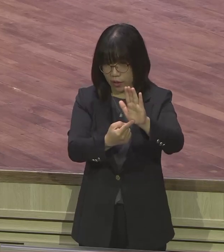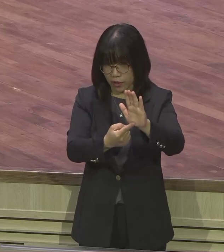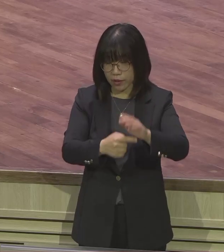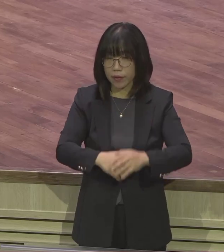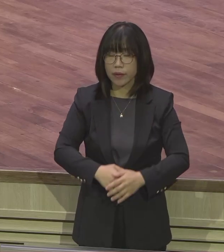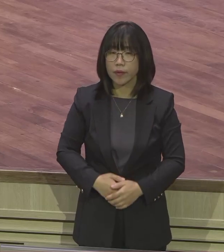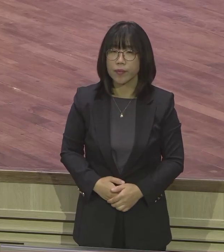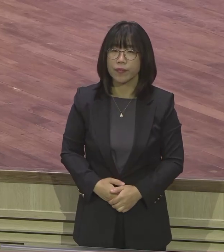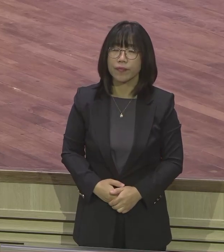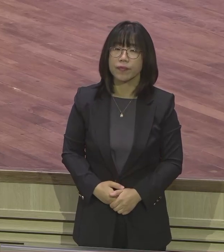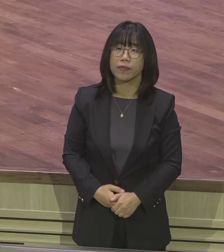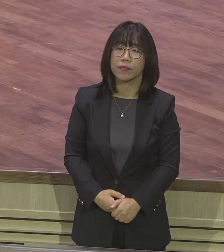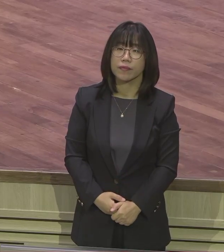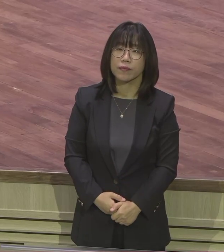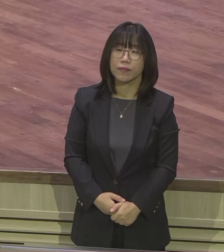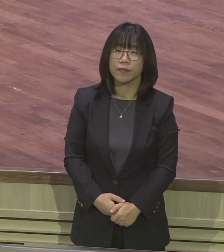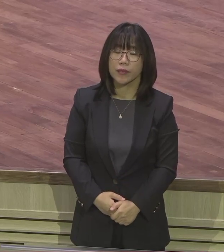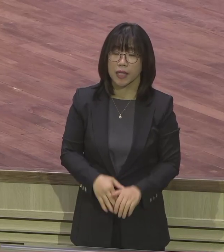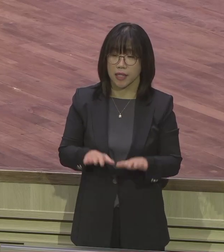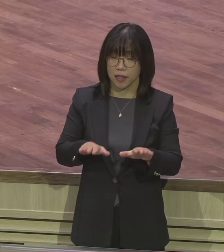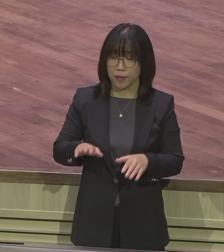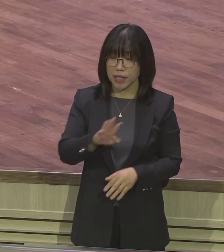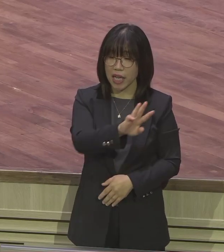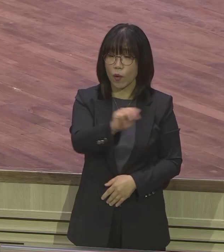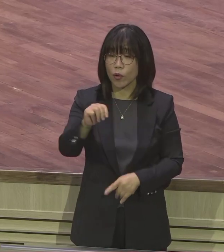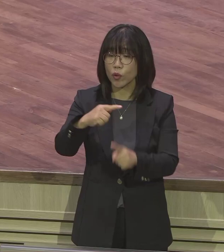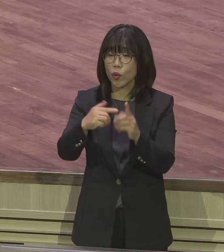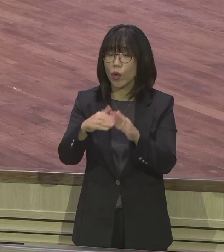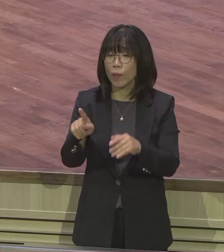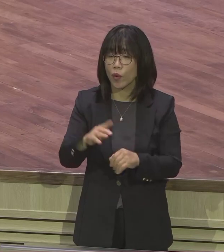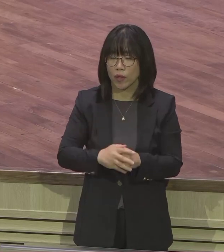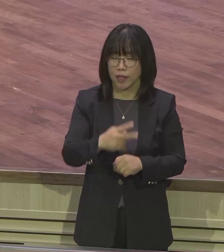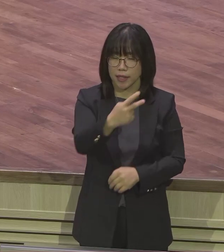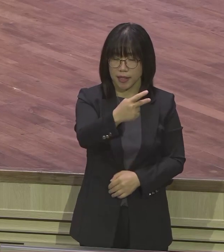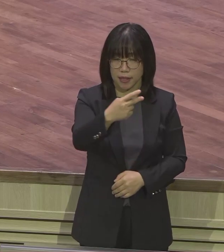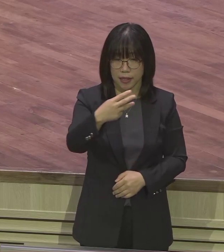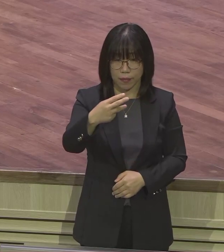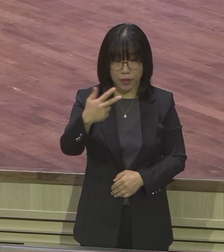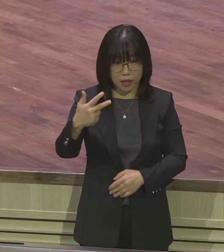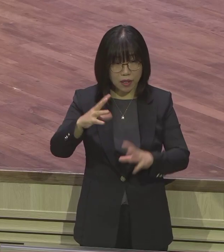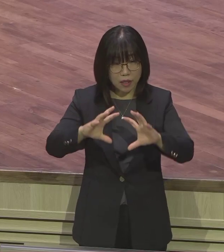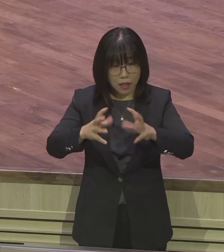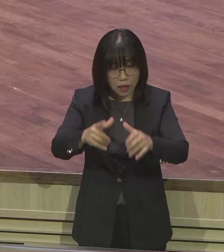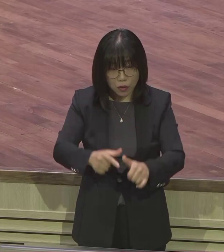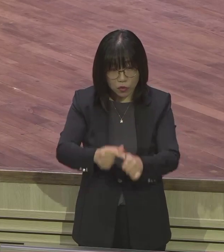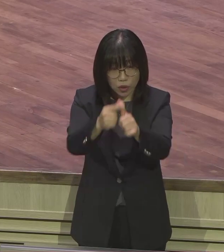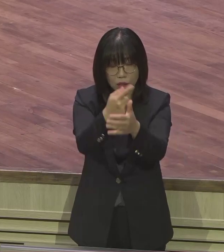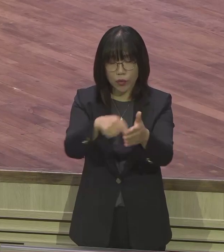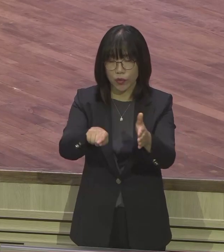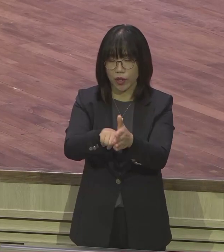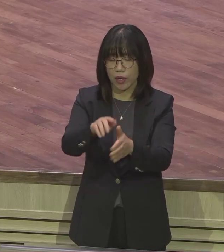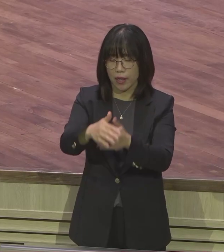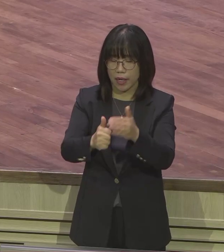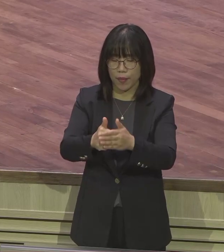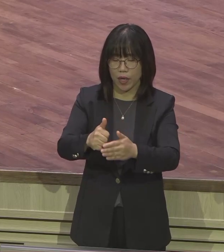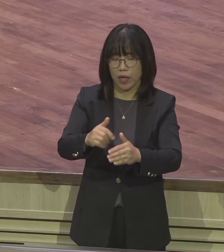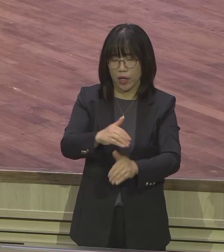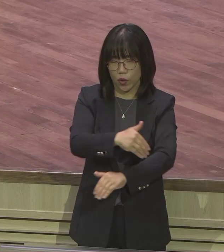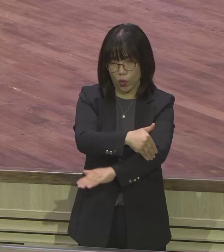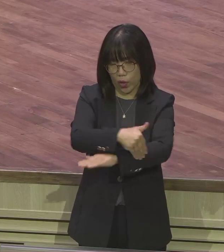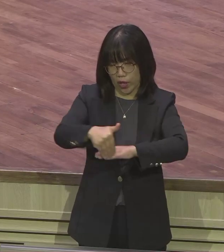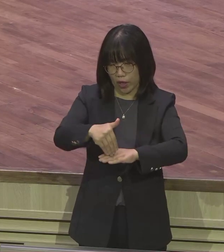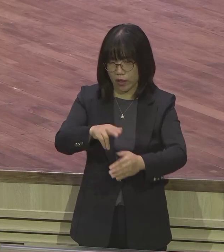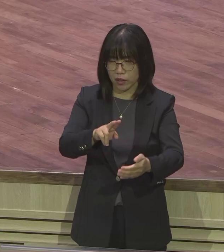영적됩니다. 지금 우리 표현대로 하자면요. 바로 237 나라를 살리기 위한 하나님의 구원 계획이 이 속에 들어